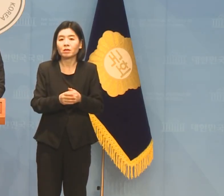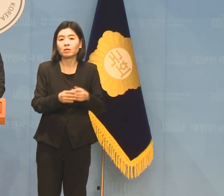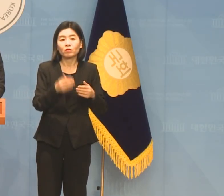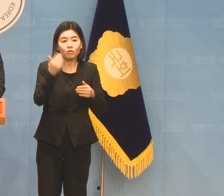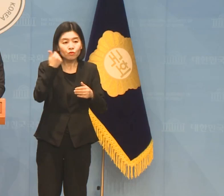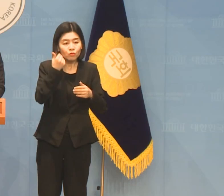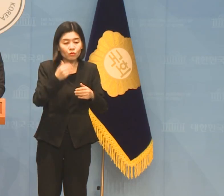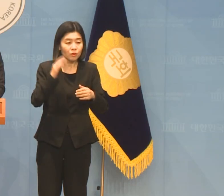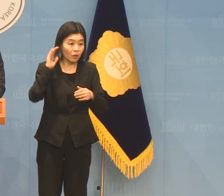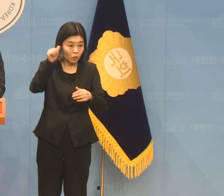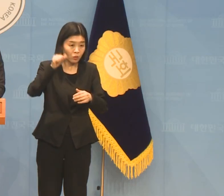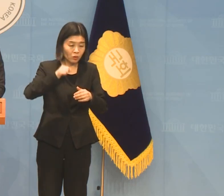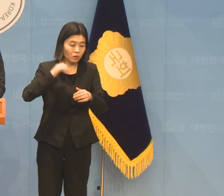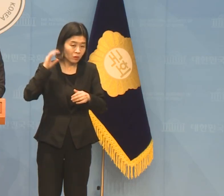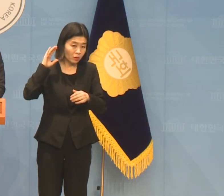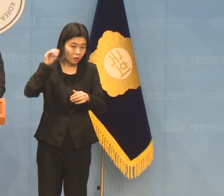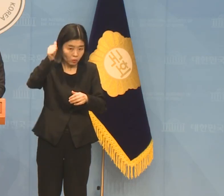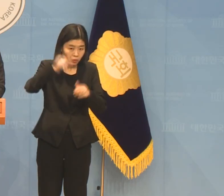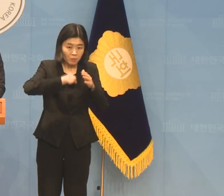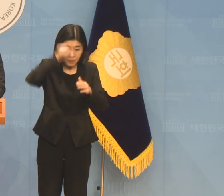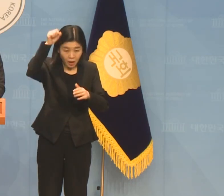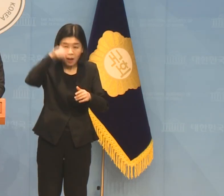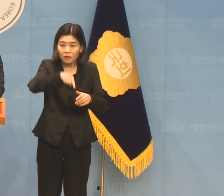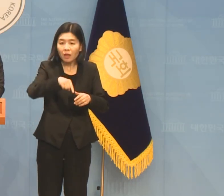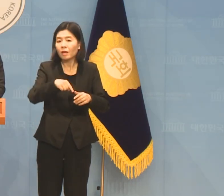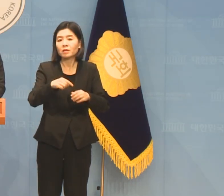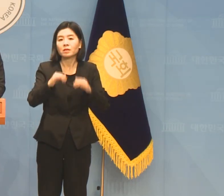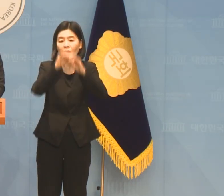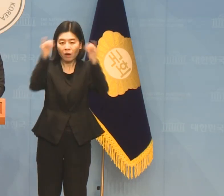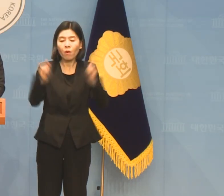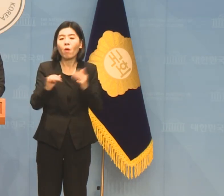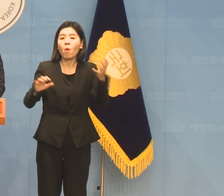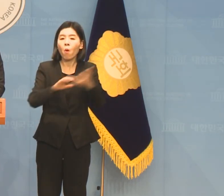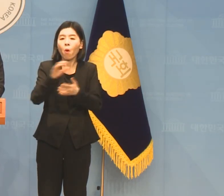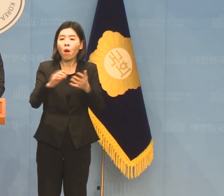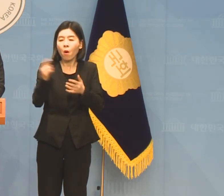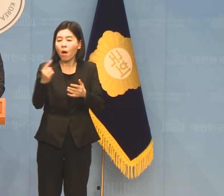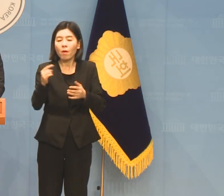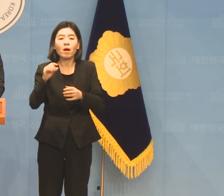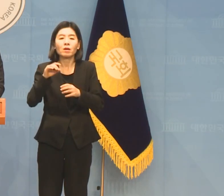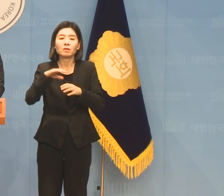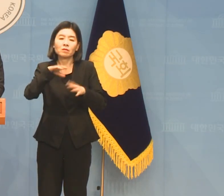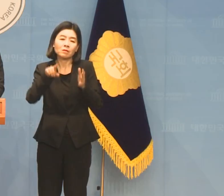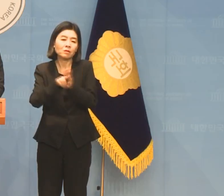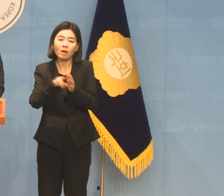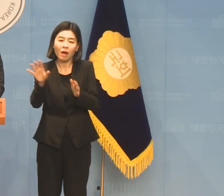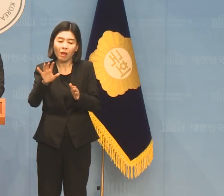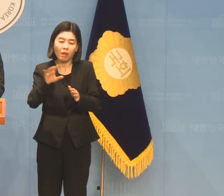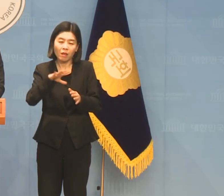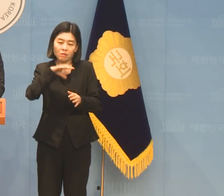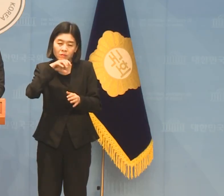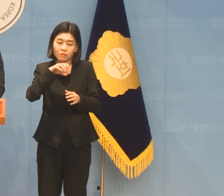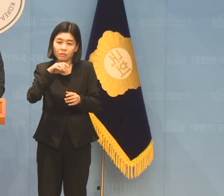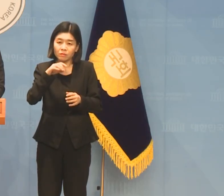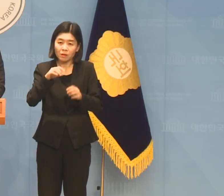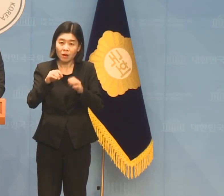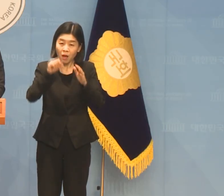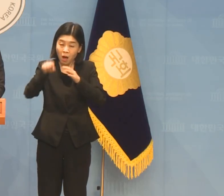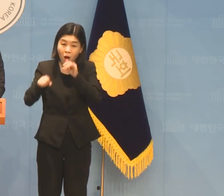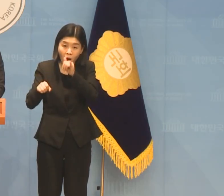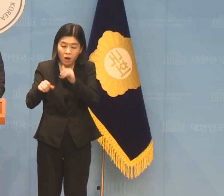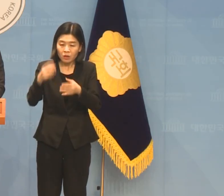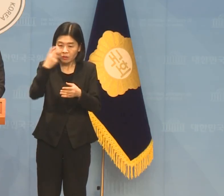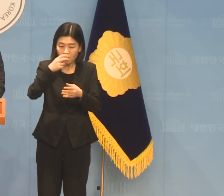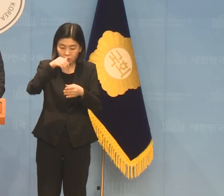사회적 혼란과 연결시켜 민주적 절차에 대한 불신을 조장합니다. 이는 잘못된 정보 관련 정책, 선거 관련 정보 정책,